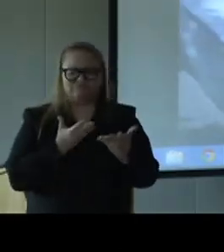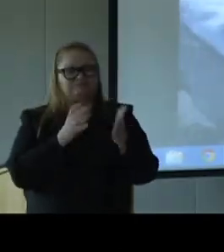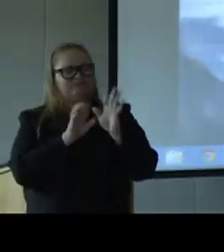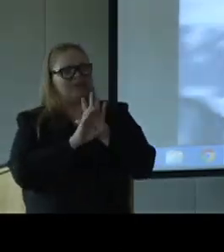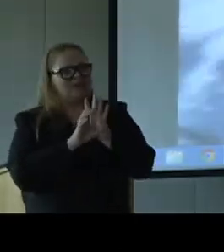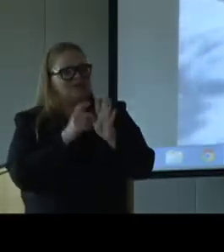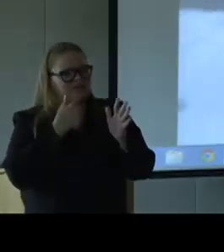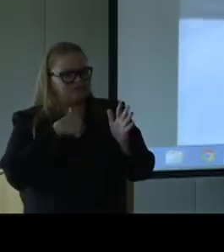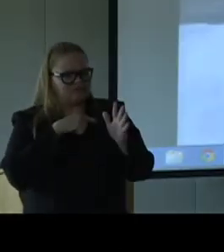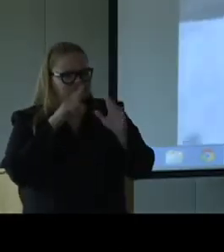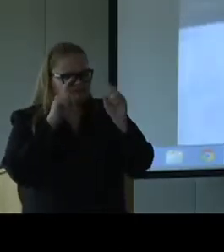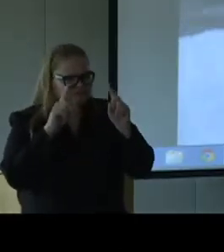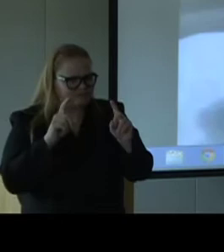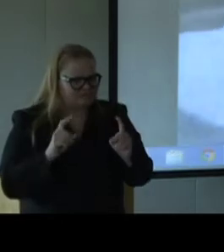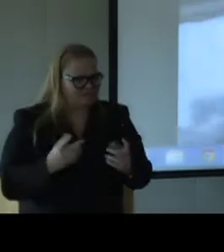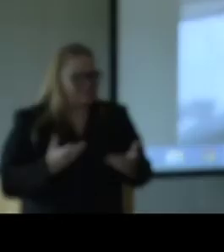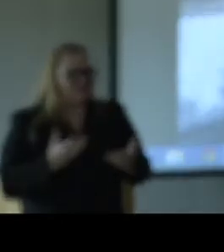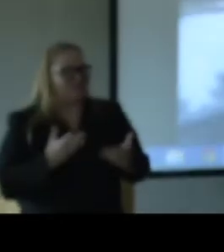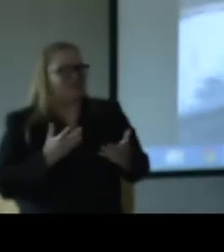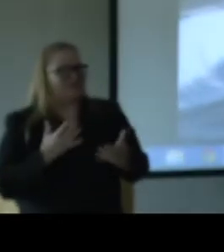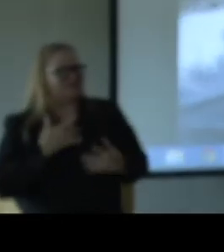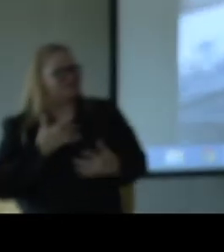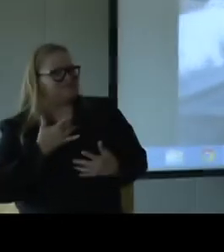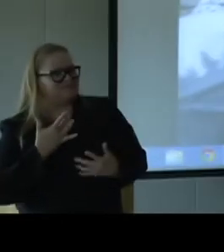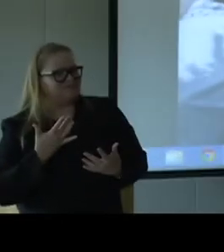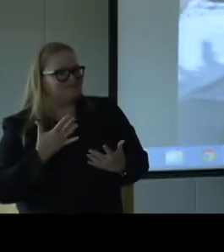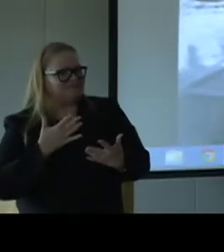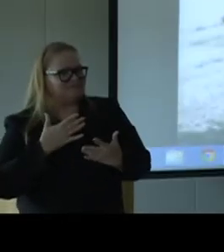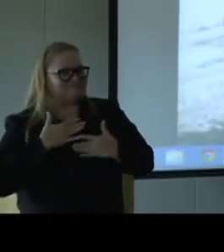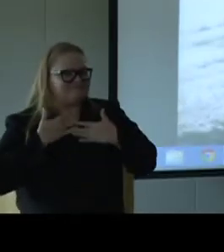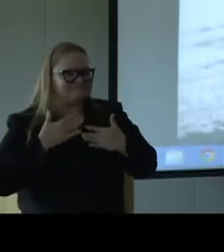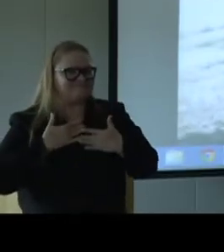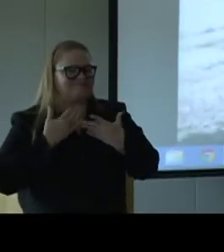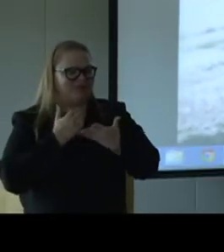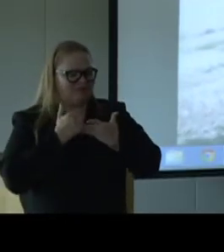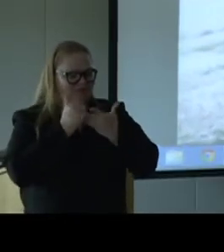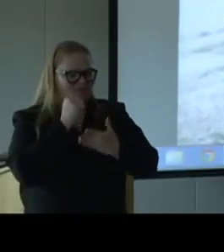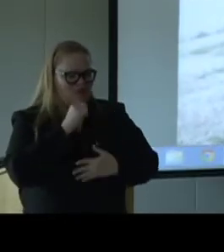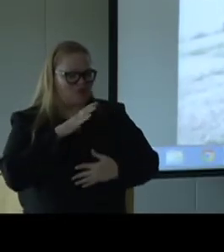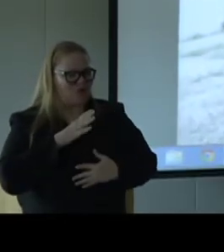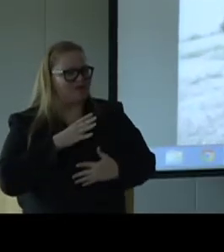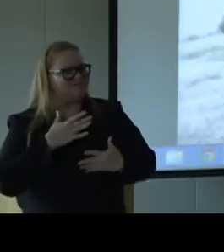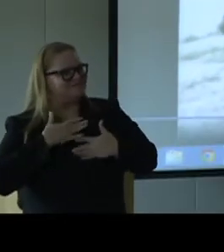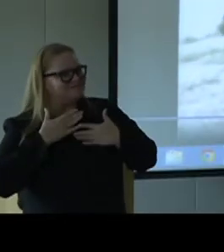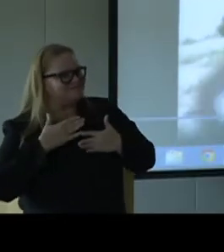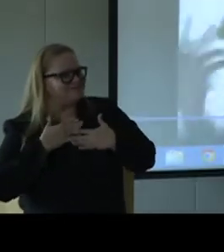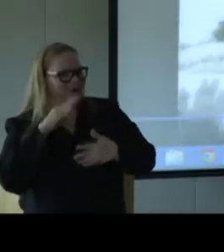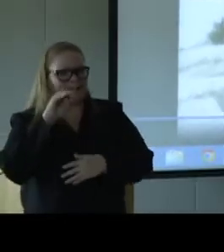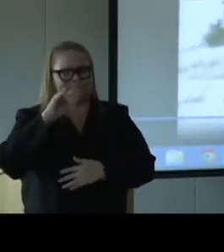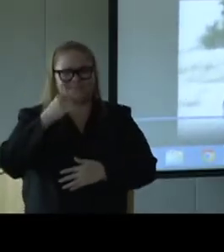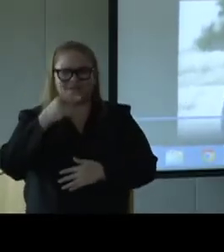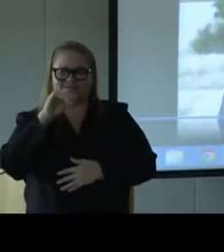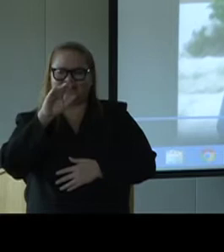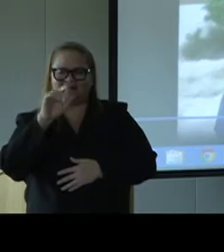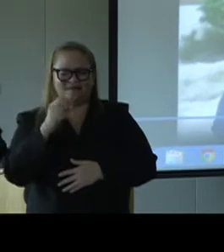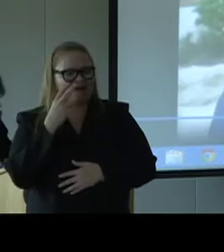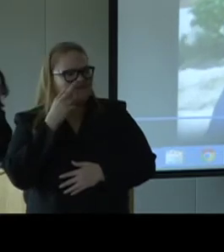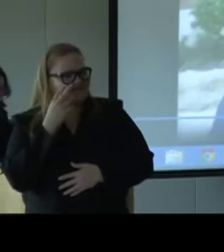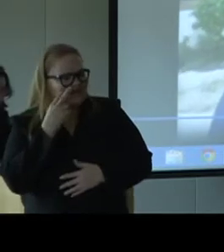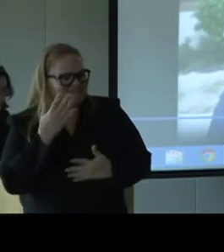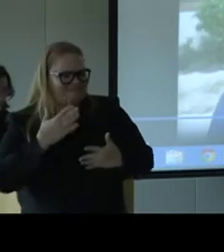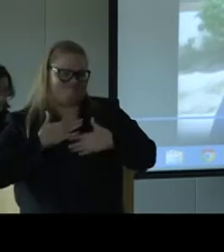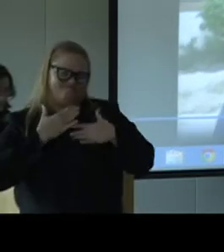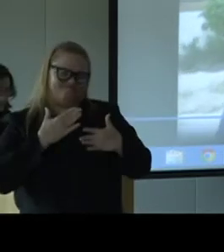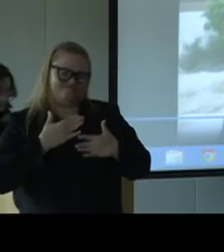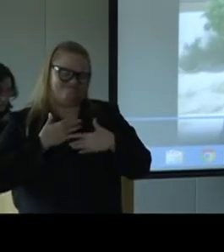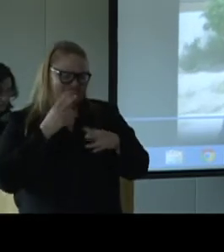nosotros nos llenó mucho entusiasmo el poder ayudar a una mujer tan llena de vida como lo es Migdalia y verla tan contenta